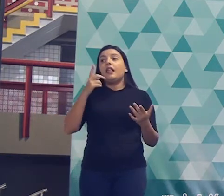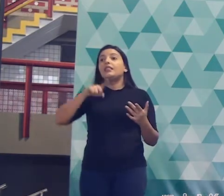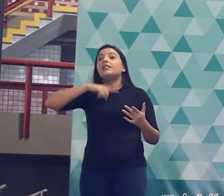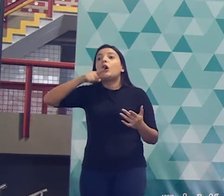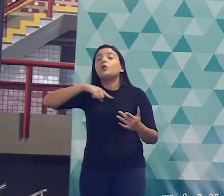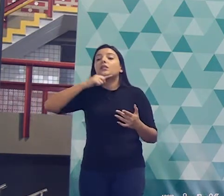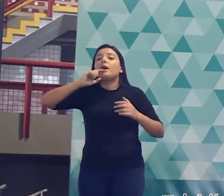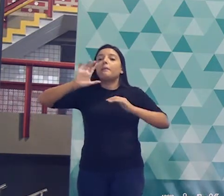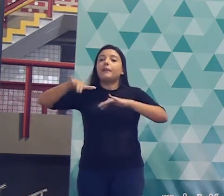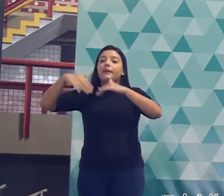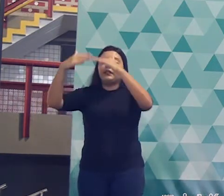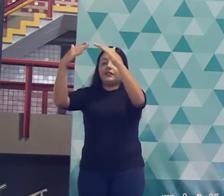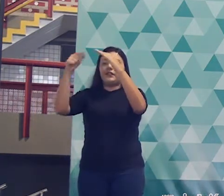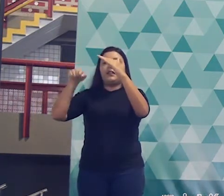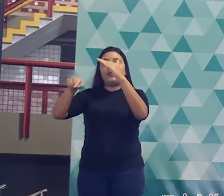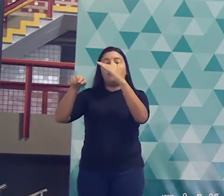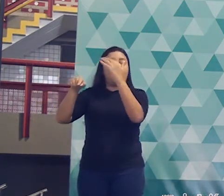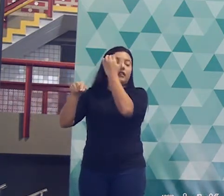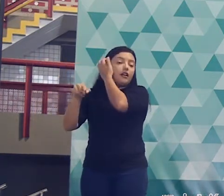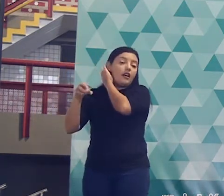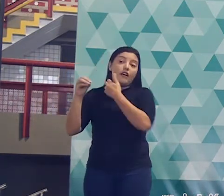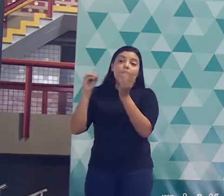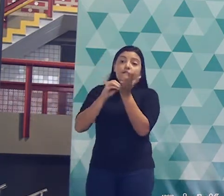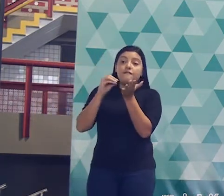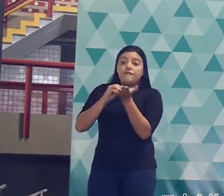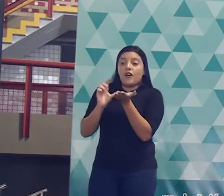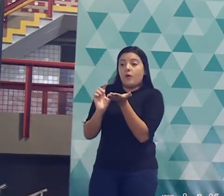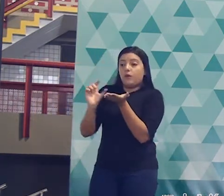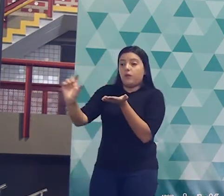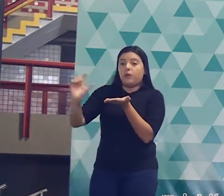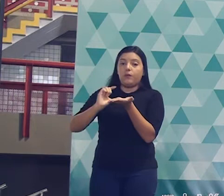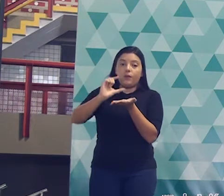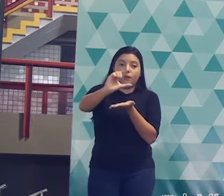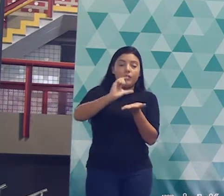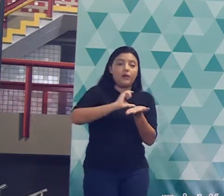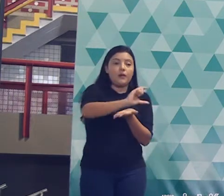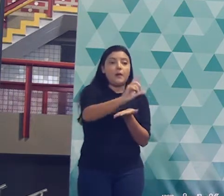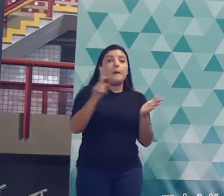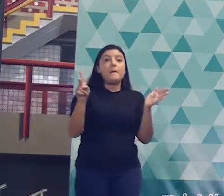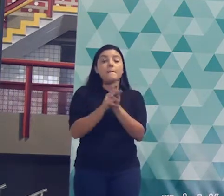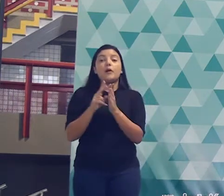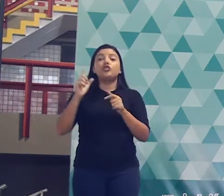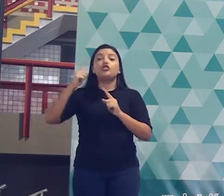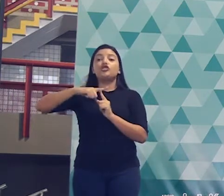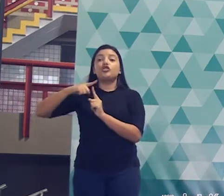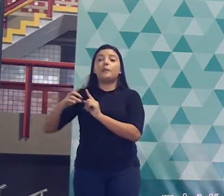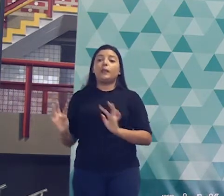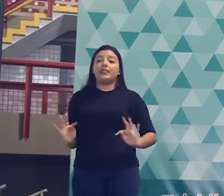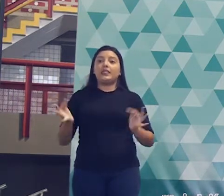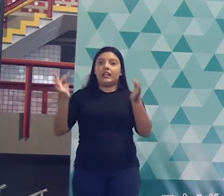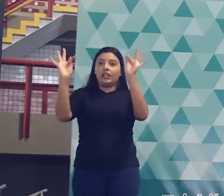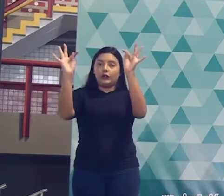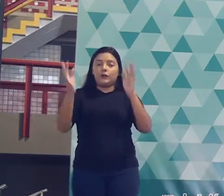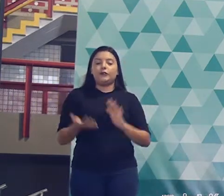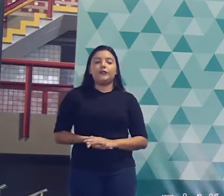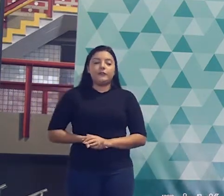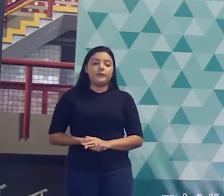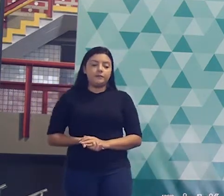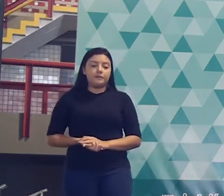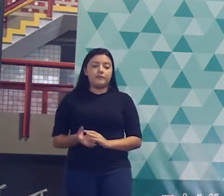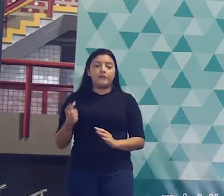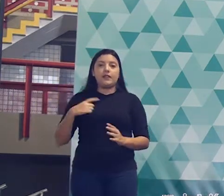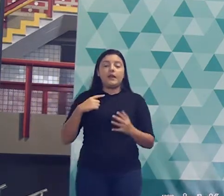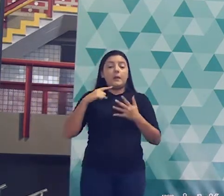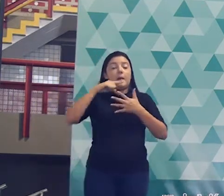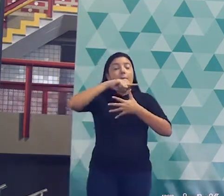para a falta de investimento no desenvolvimento desse tipo de tecnologia. Tudo bem? Vamos aqui para a segunda, porque a gente tem um monte